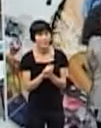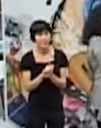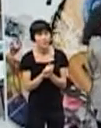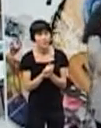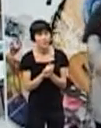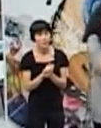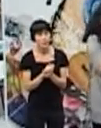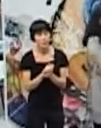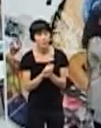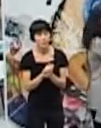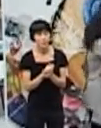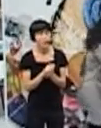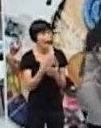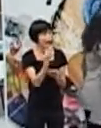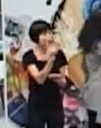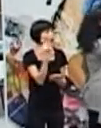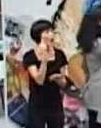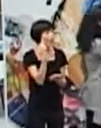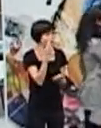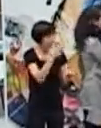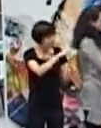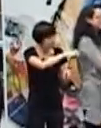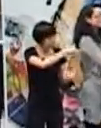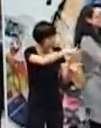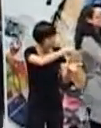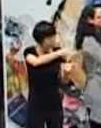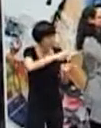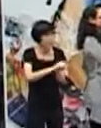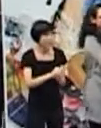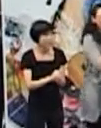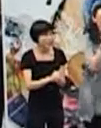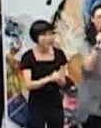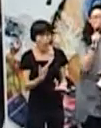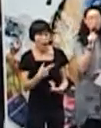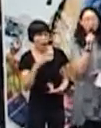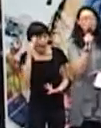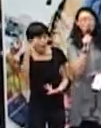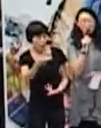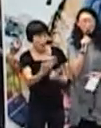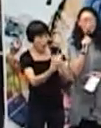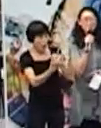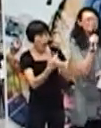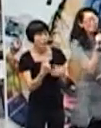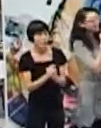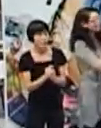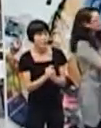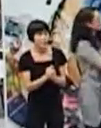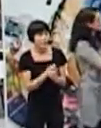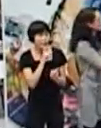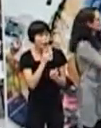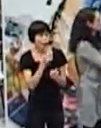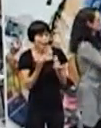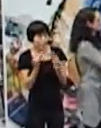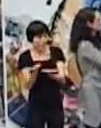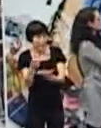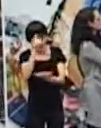好，咁咧。三位嘉賓請繼續留步喎，咁啊你哋咧有紀念品之餘咧，我哋都希望你哋幫我哋手，致送紀念品俾今